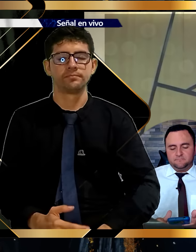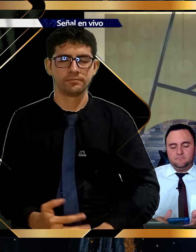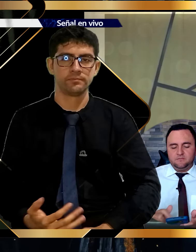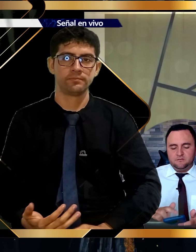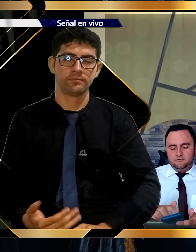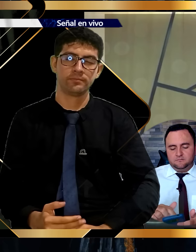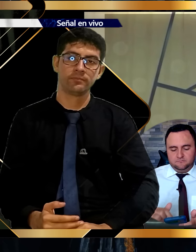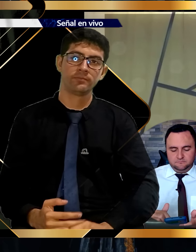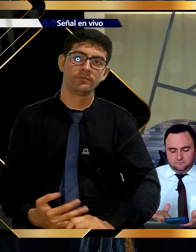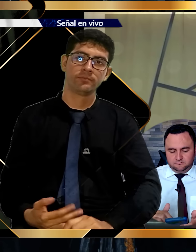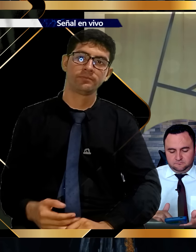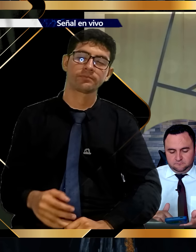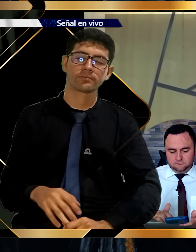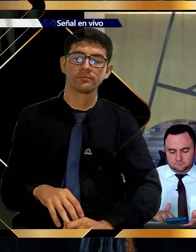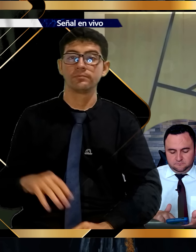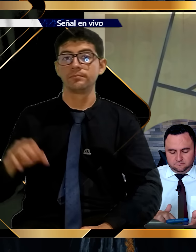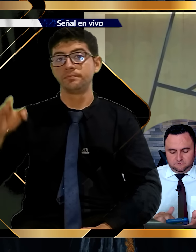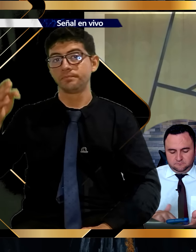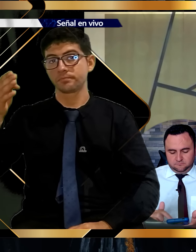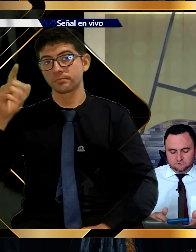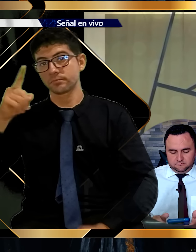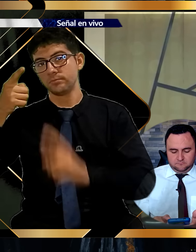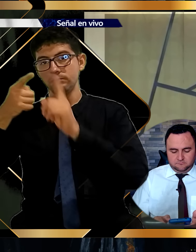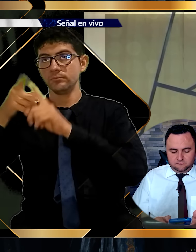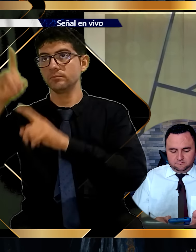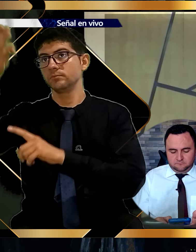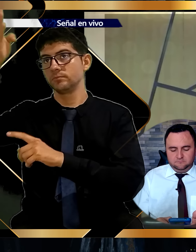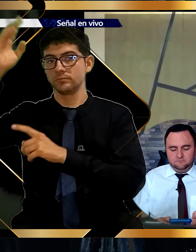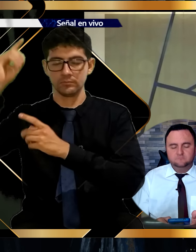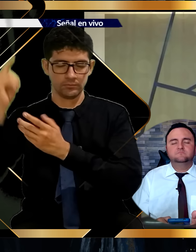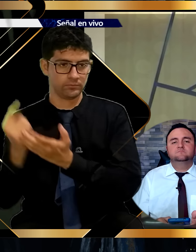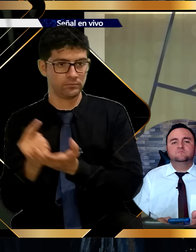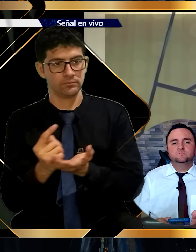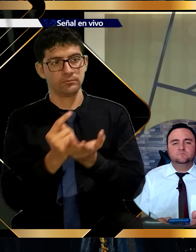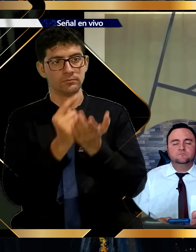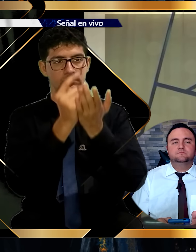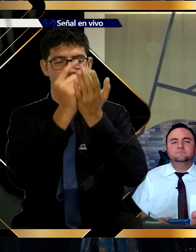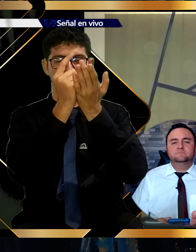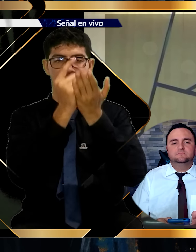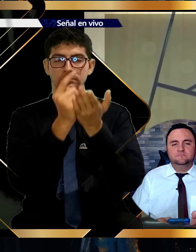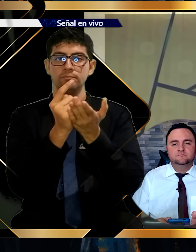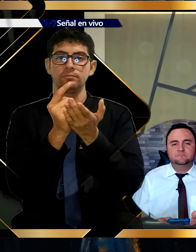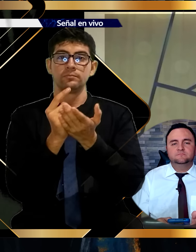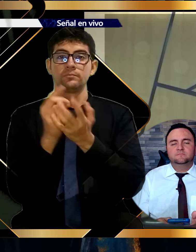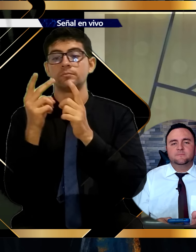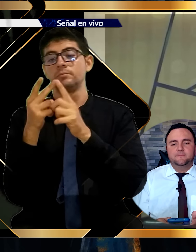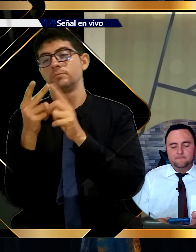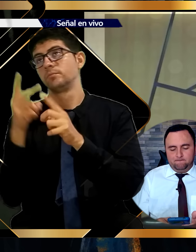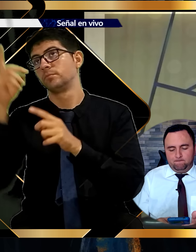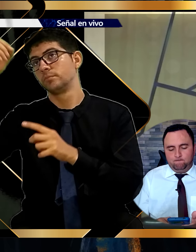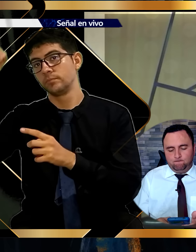Porque el día del Señor vendrá con gran estruendo. Pero claro, ustedes repiten todos los coros y himnos que oyen por ahí.